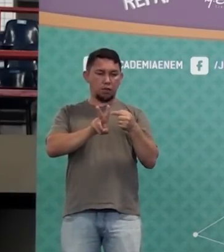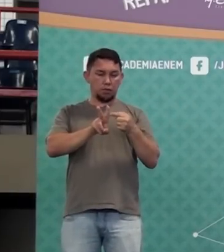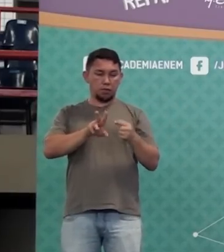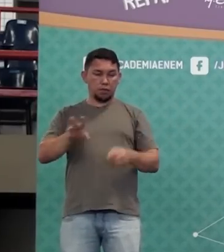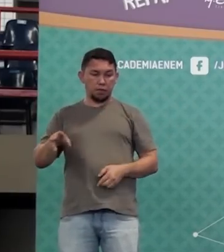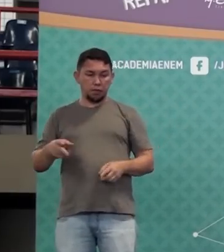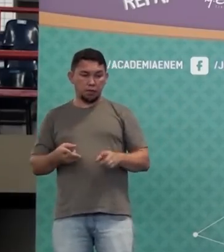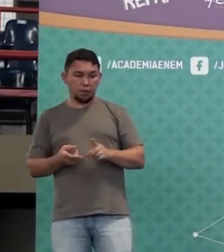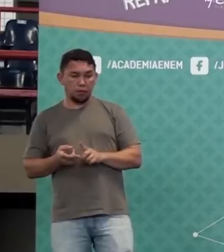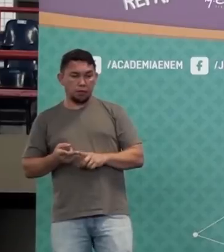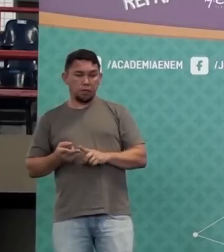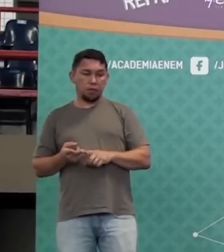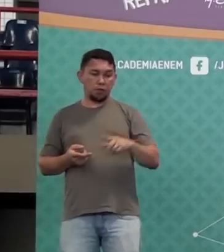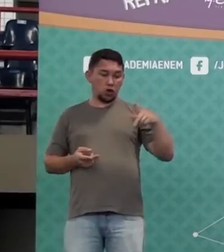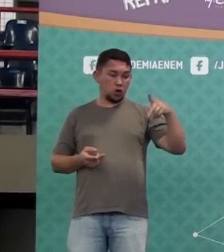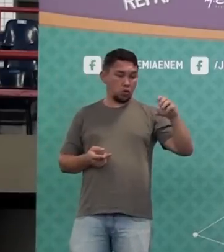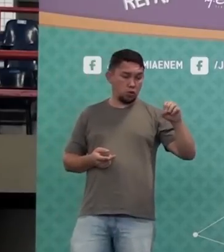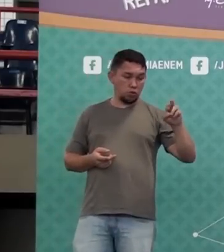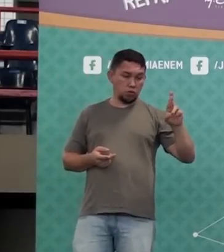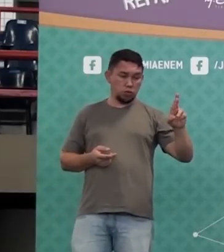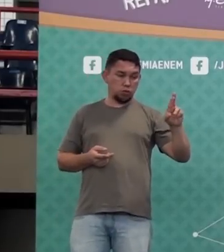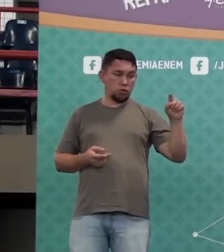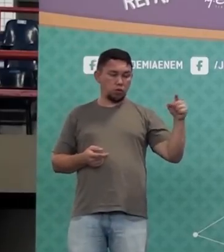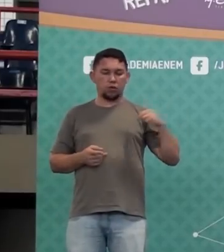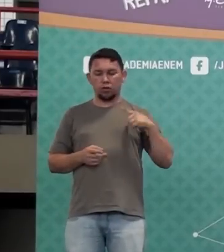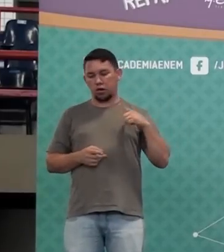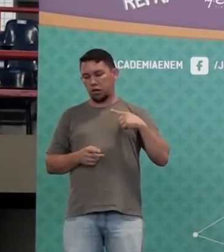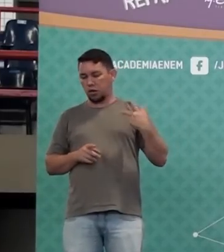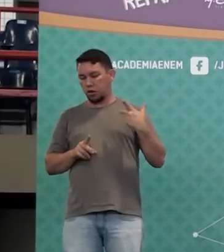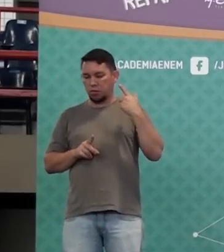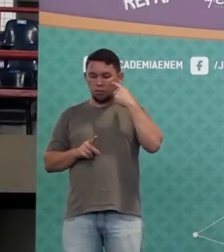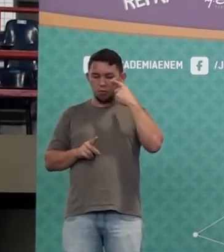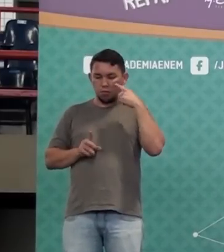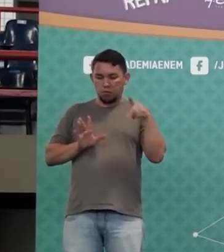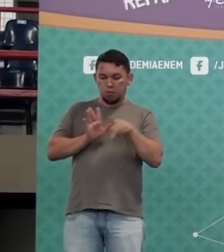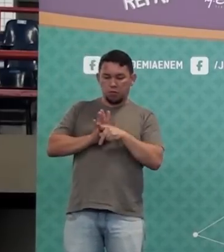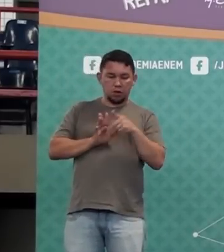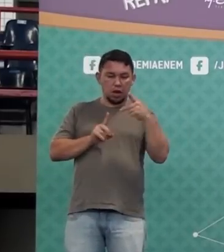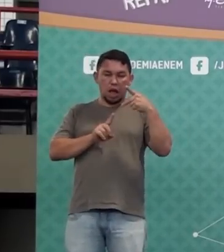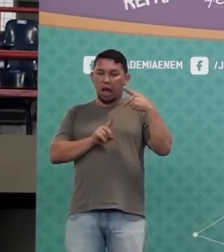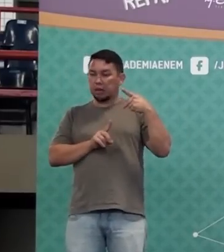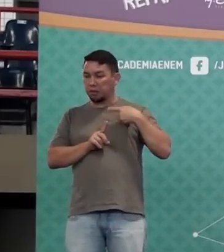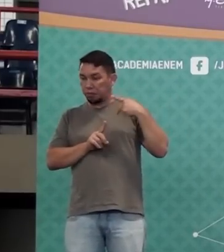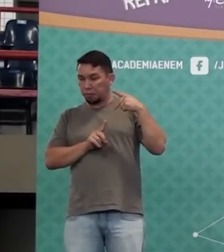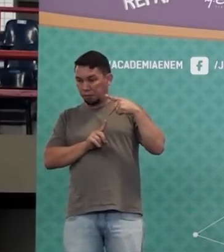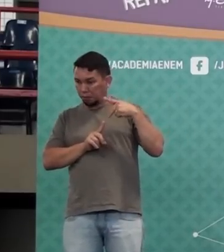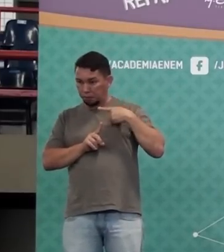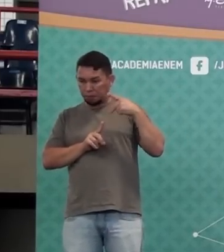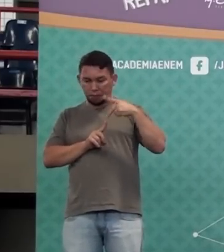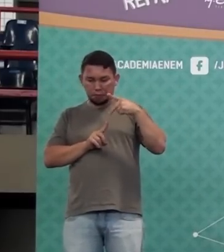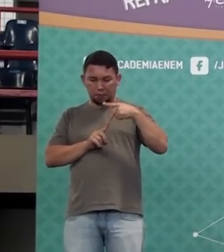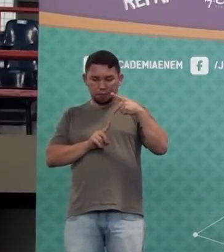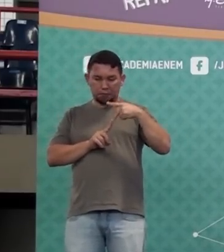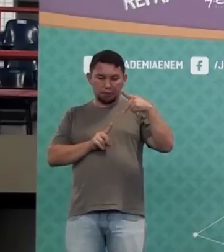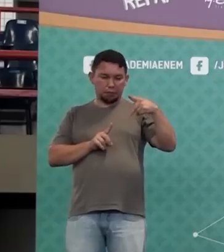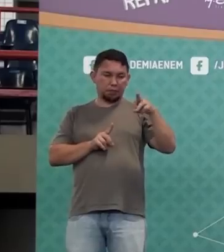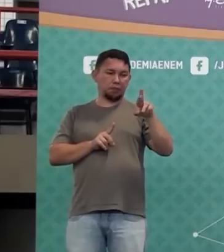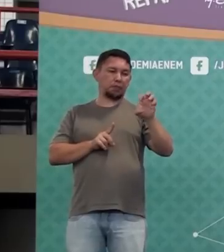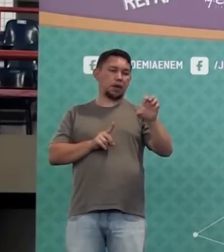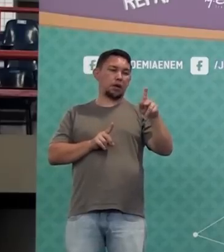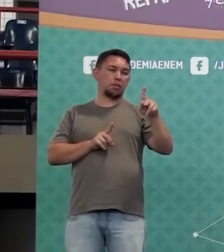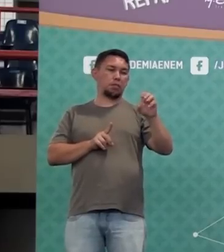E o pôr no sentido de preposição sem acento. Se eu disser vá por